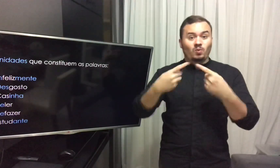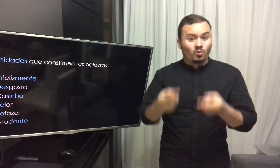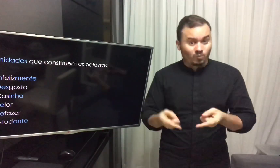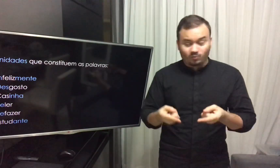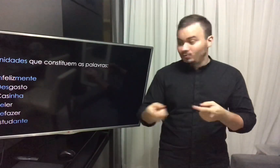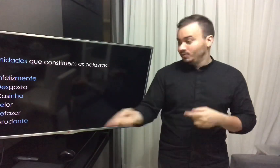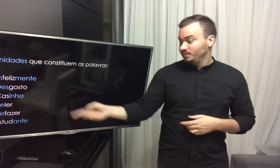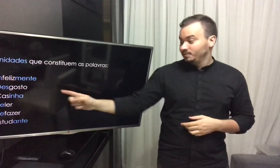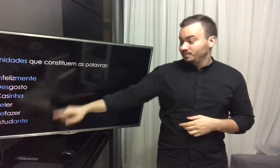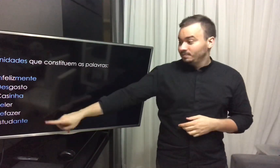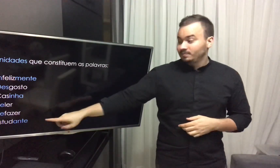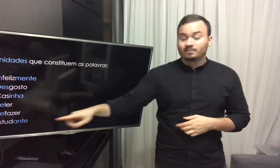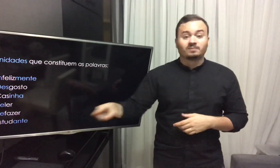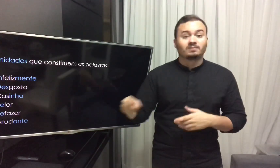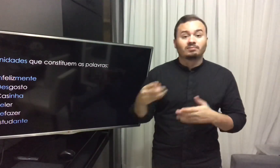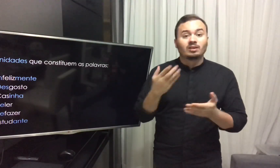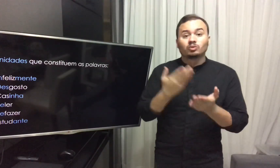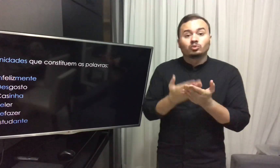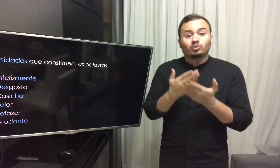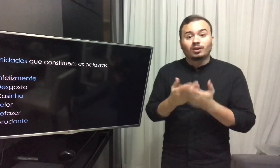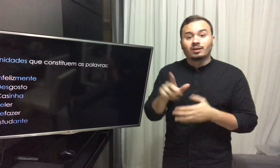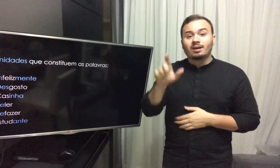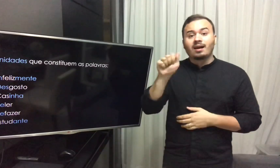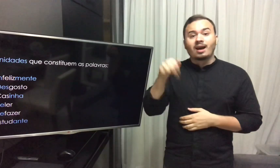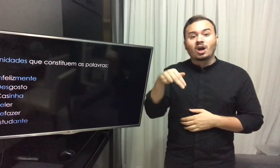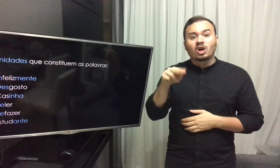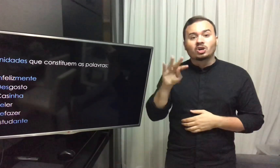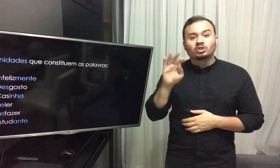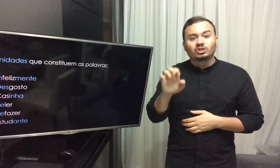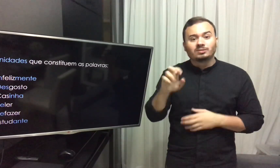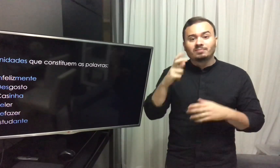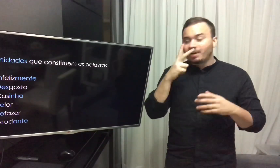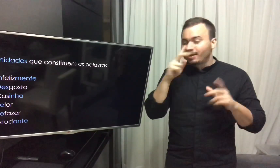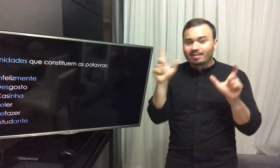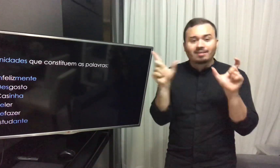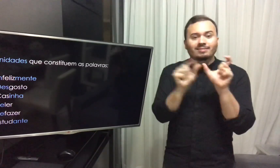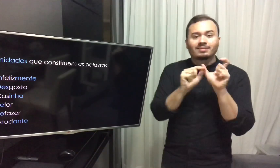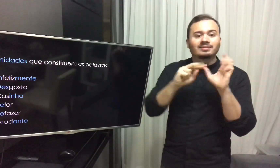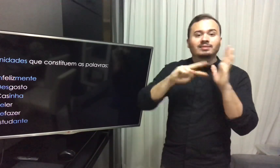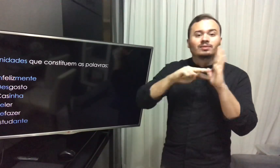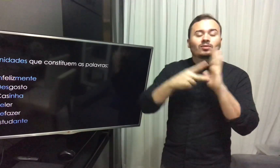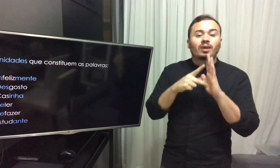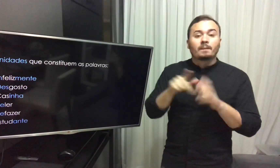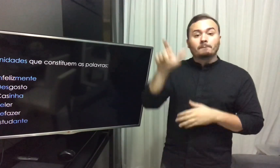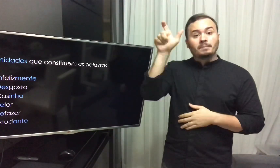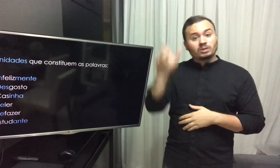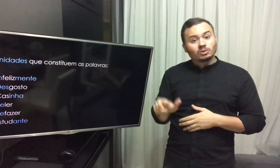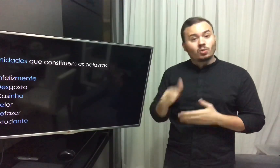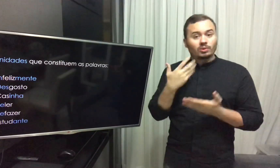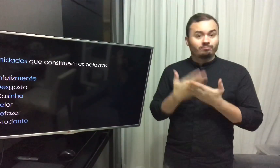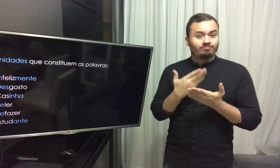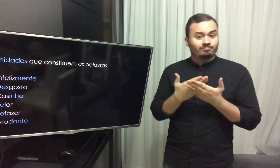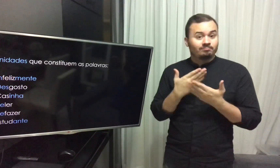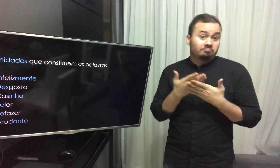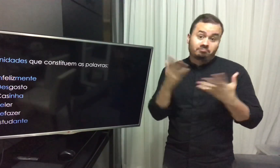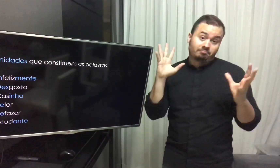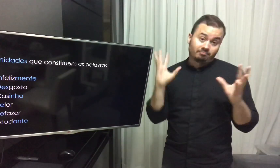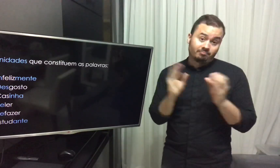Tem refazer, que significa fazer novamente. E estudante, esse sufixo ante,